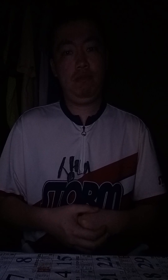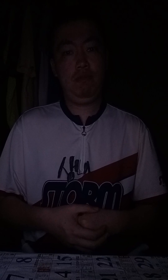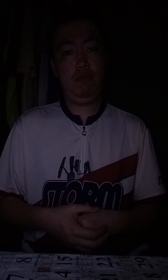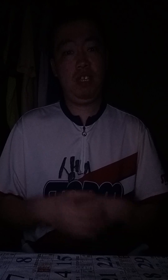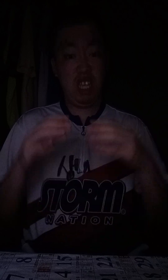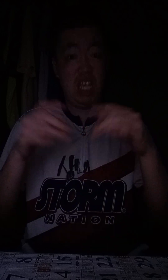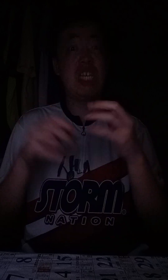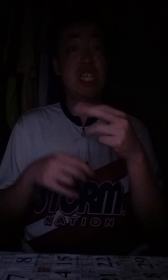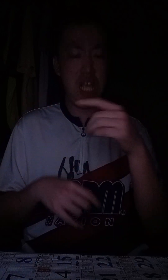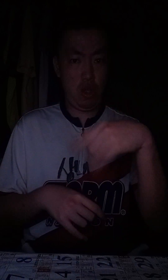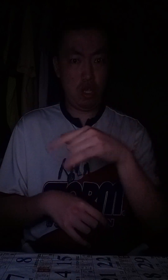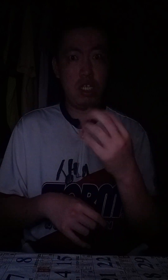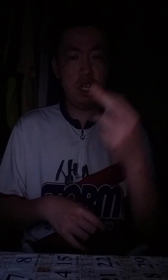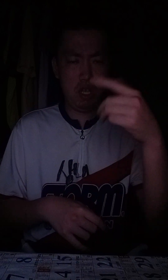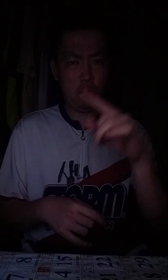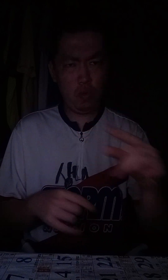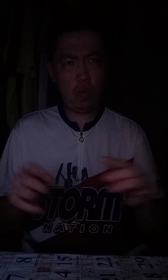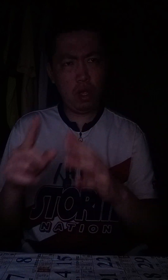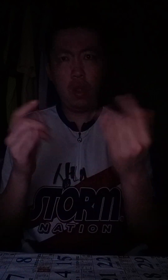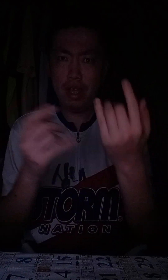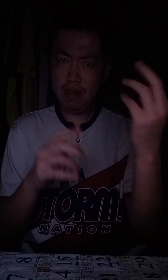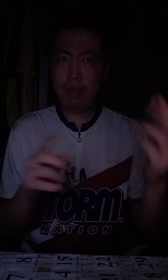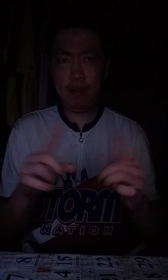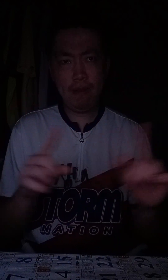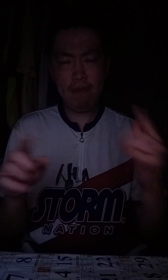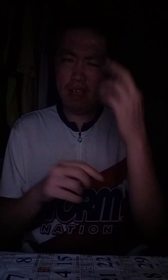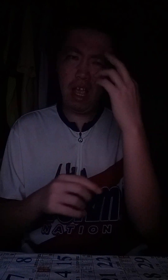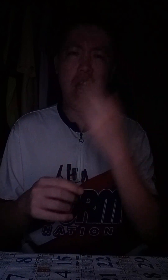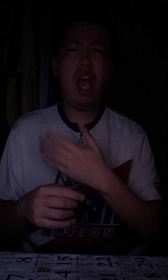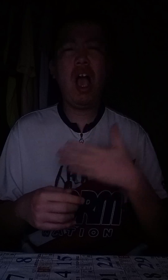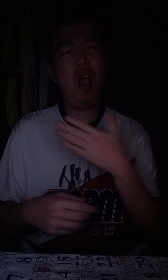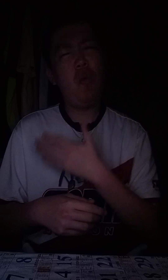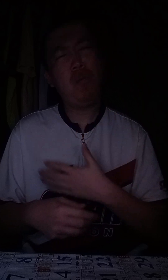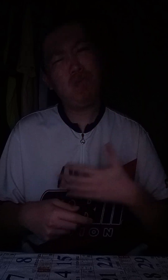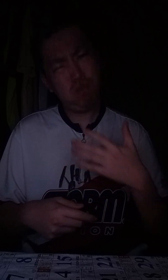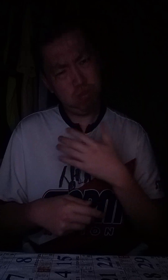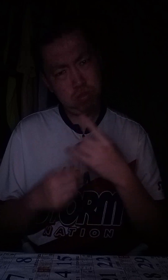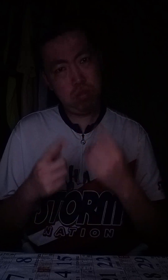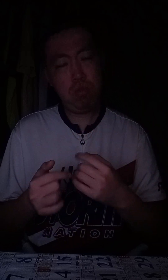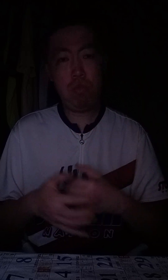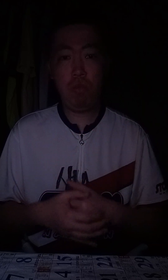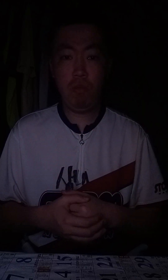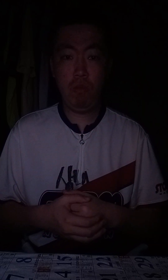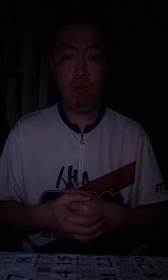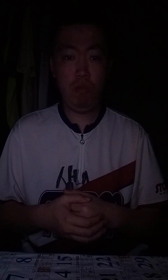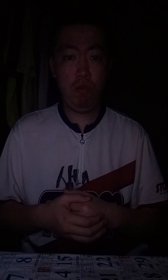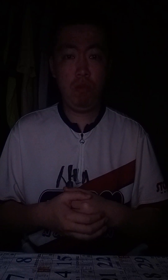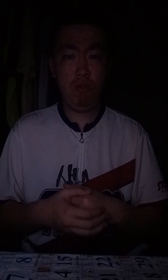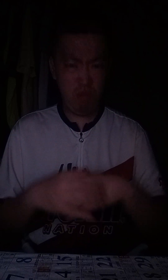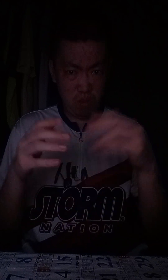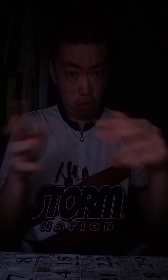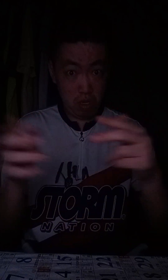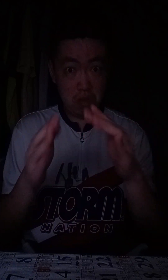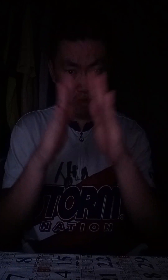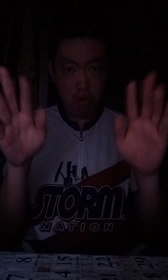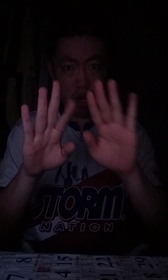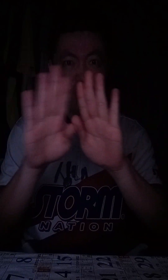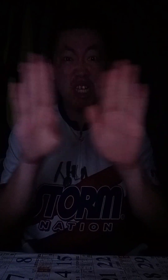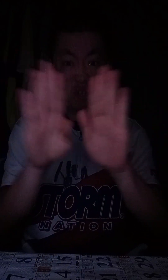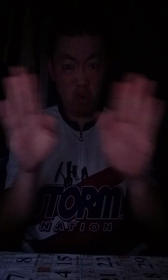회사원 이상설 씨는 지난 설날 아침을 생각하면 아직도 몸서리가 쳐집니다. 전동차 출입문과 스크린도어